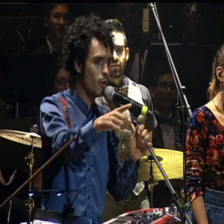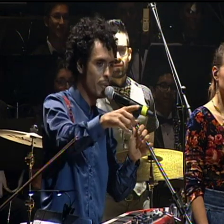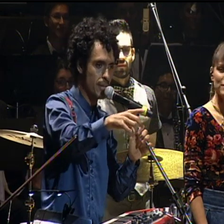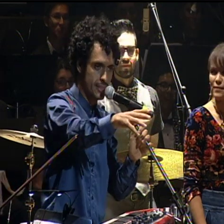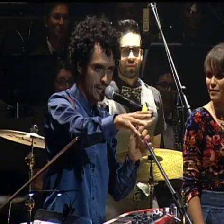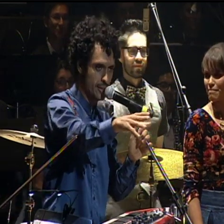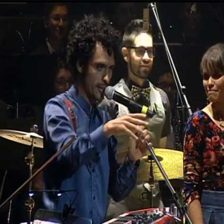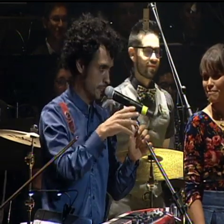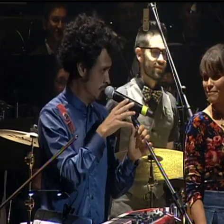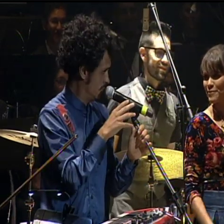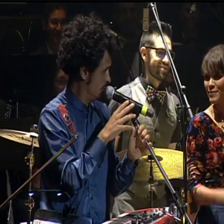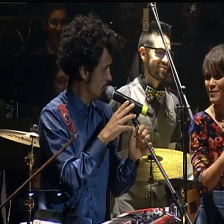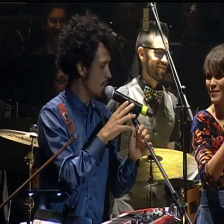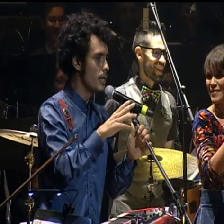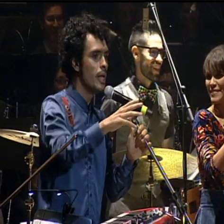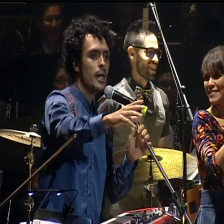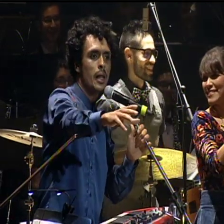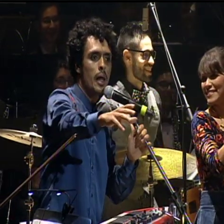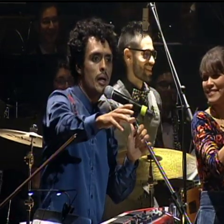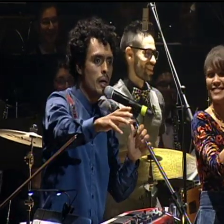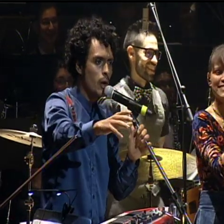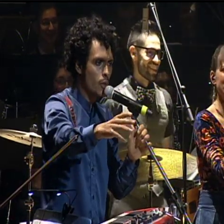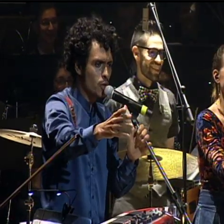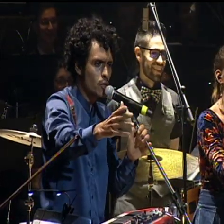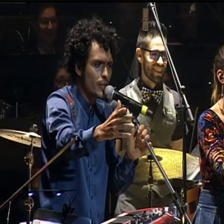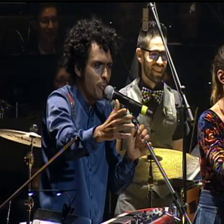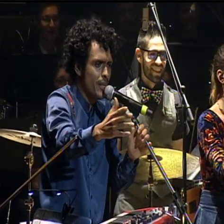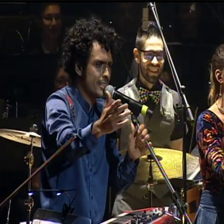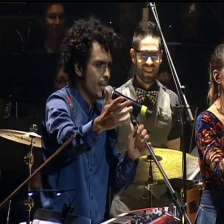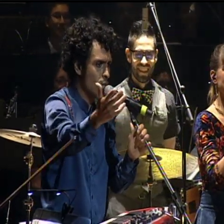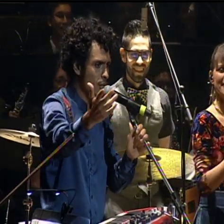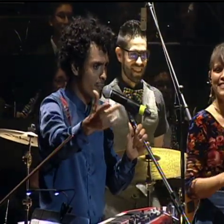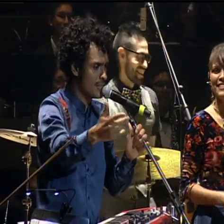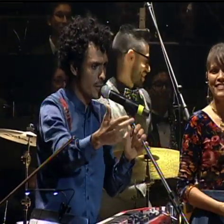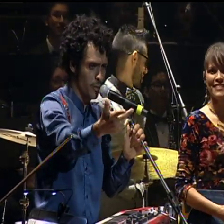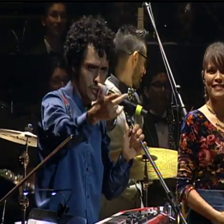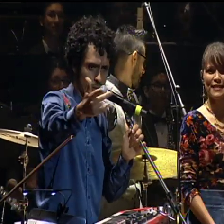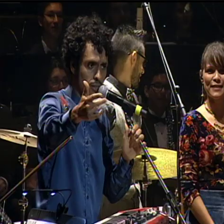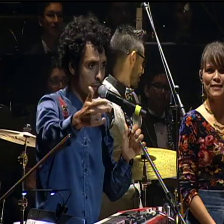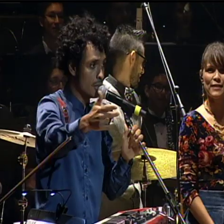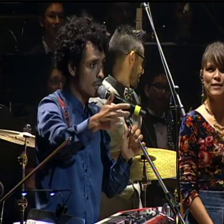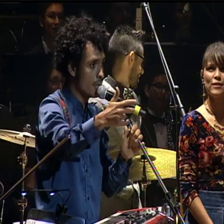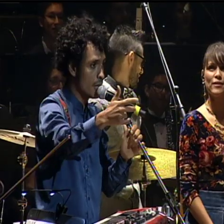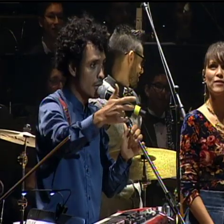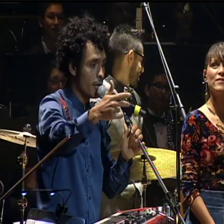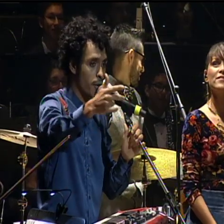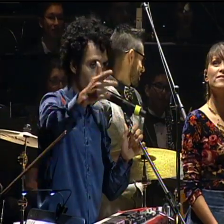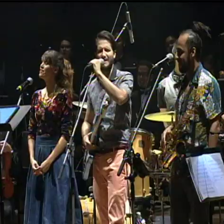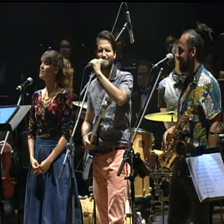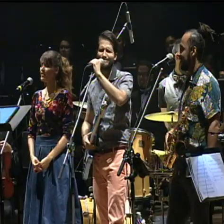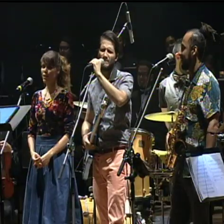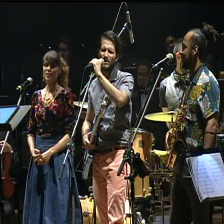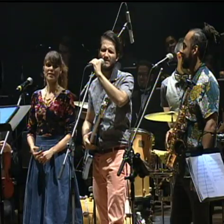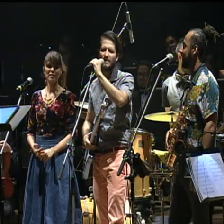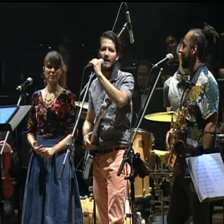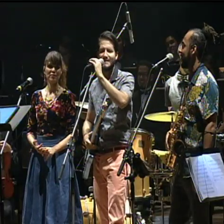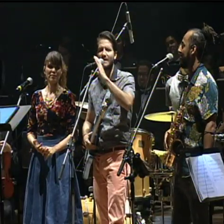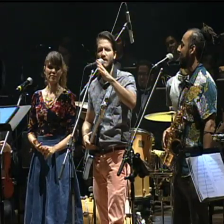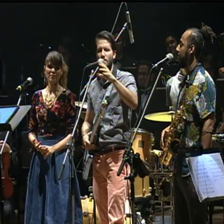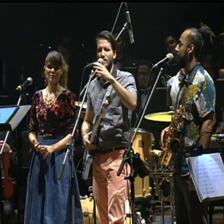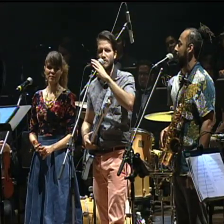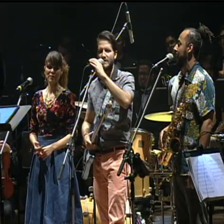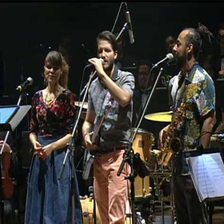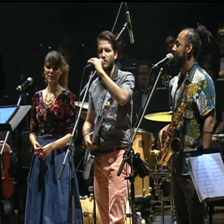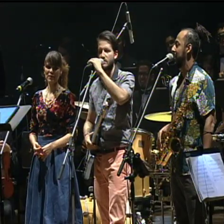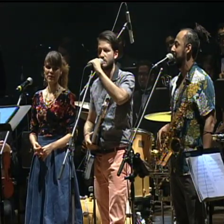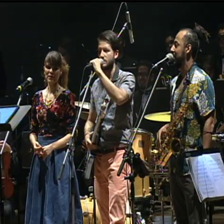En Colombia, no, cerquita. Cerquita, pero no, no. Otro, ¿dónde puede ser? ¿Dónde puede ser Puerto Candelaria? En la costa. En Bogotá, en la costa. Hace